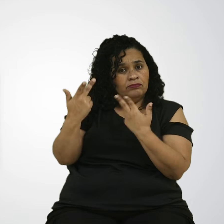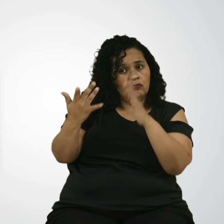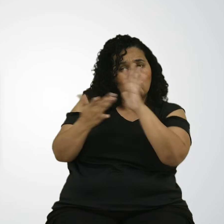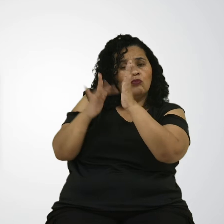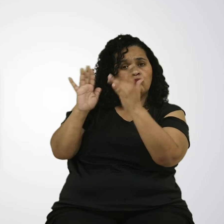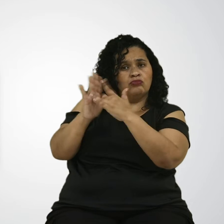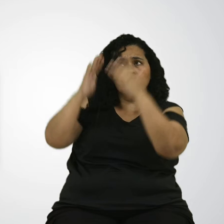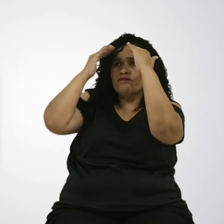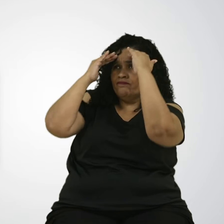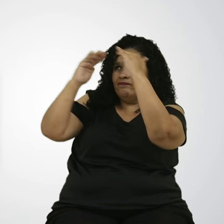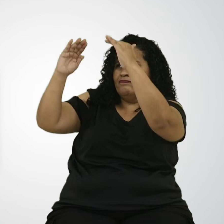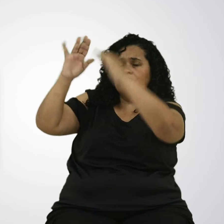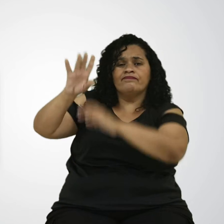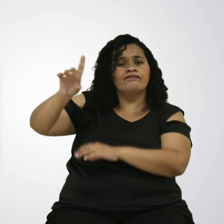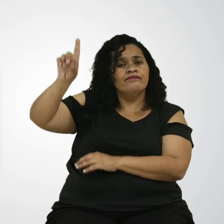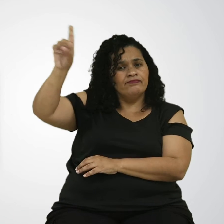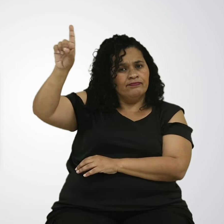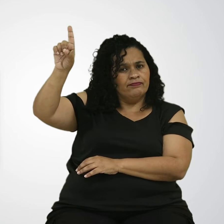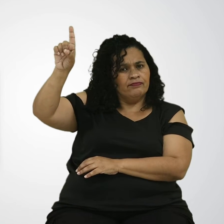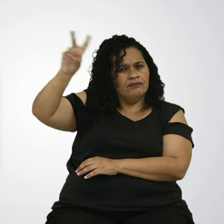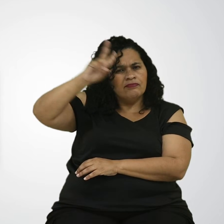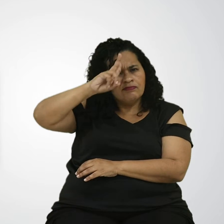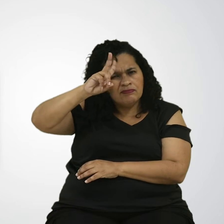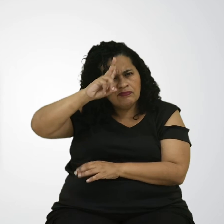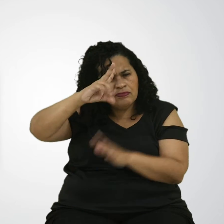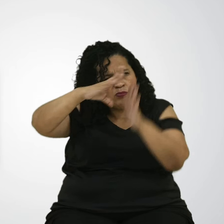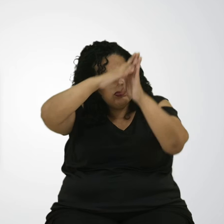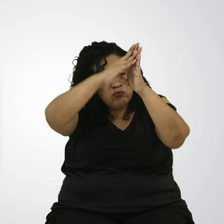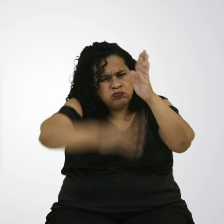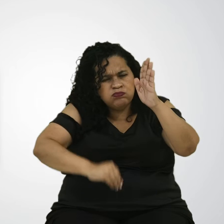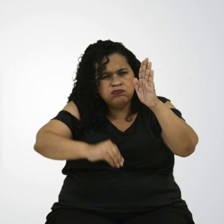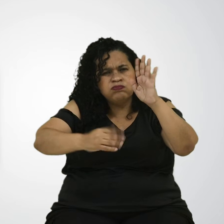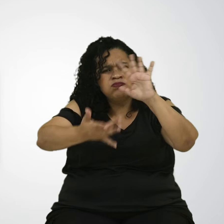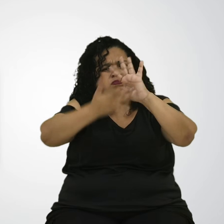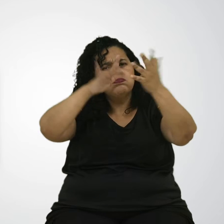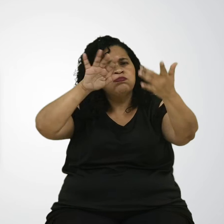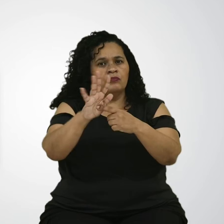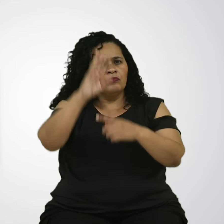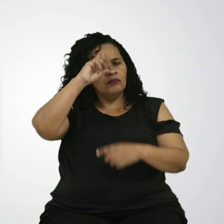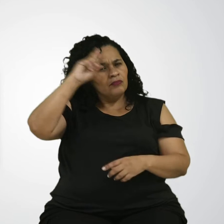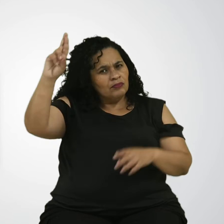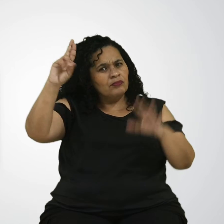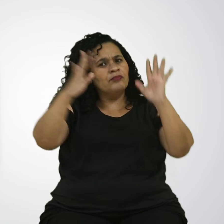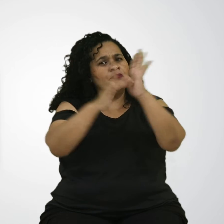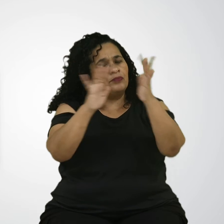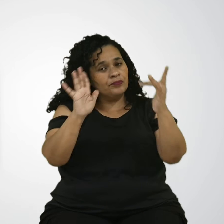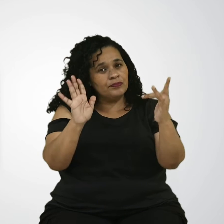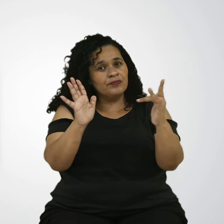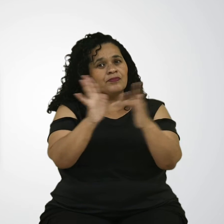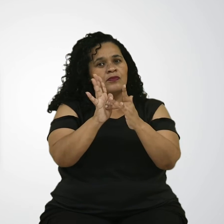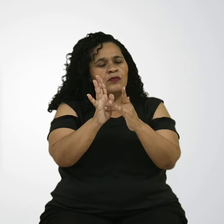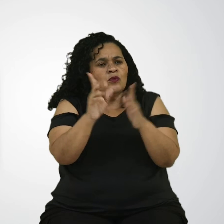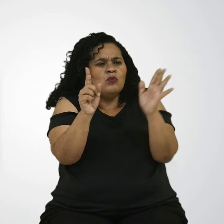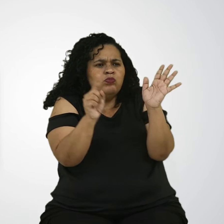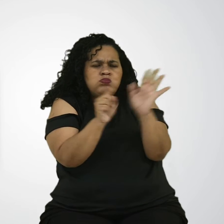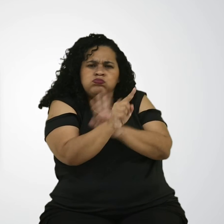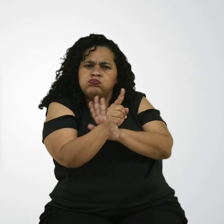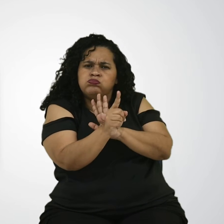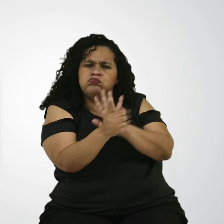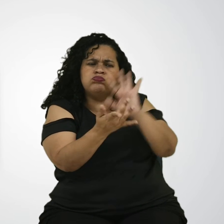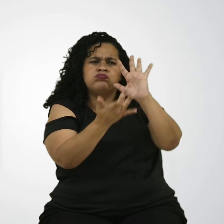Pai. Olha, o maior exemplo de sujeição que nós temos é o próprio Senhor Jesus. Aí eu pergunto,